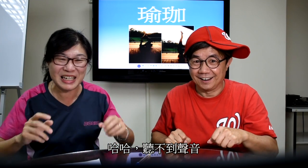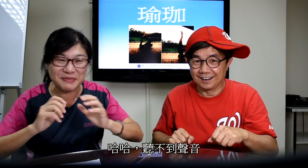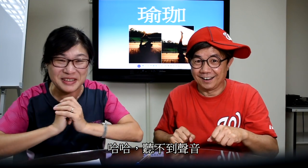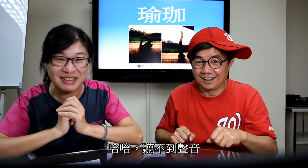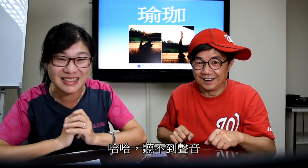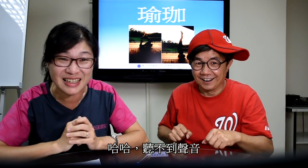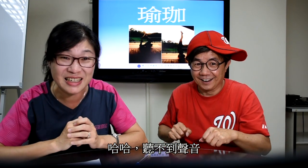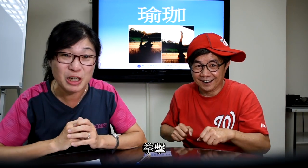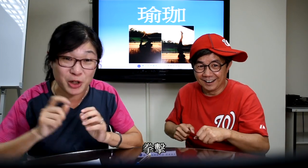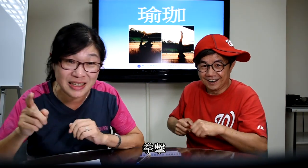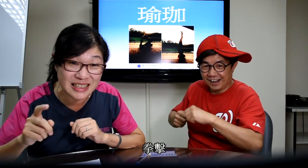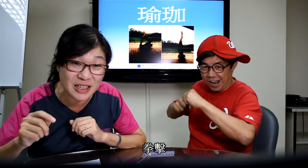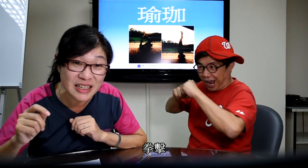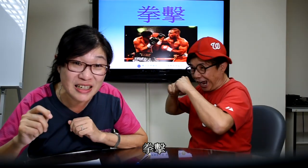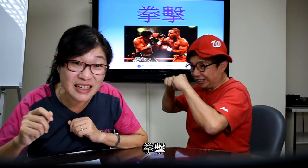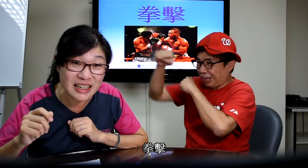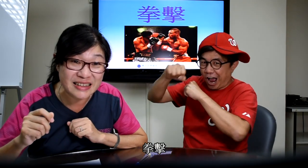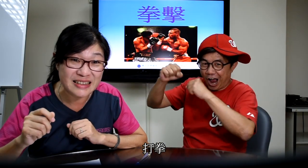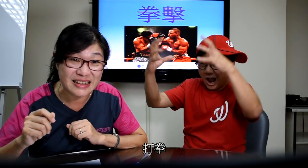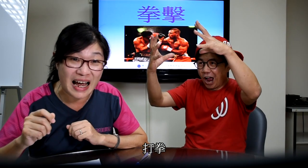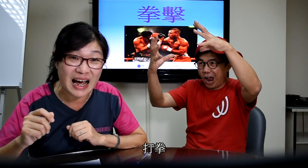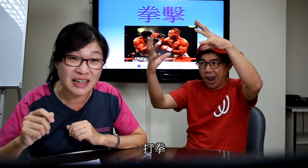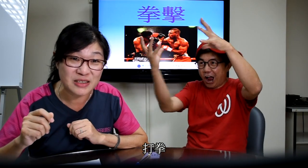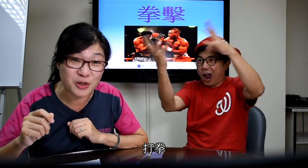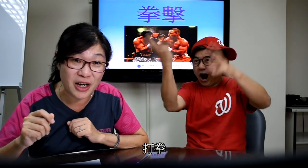听不到声音？拳击，打拳，